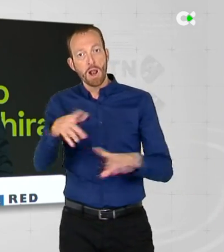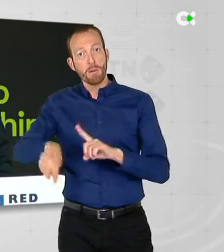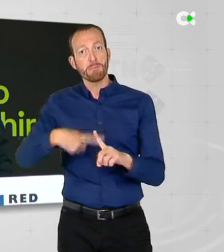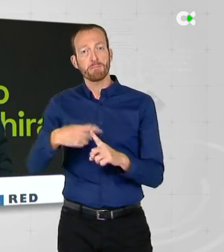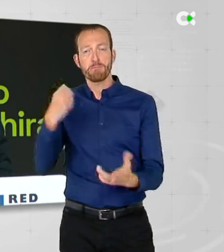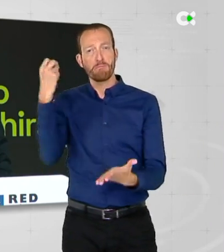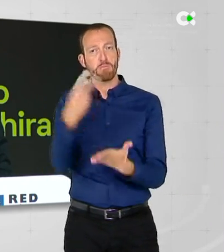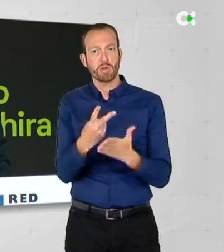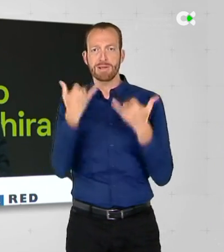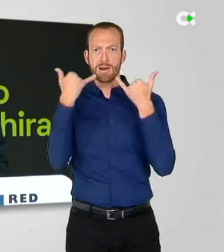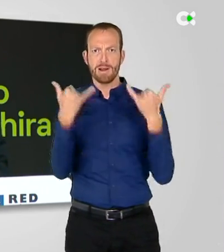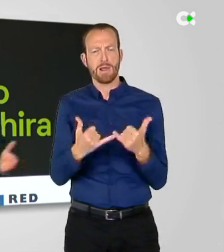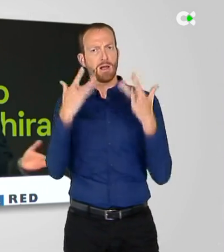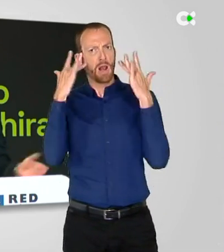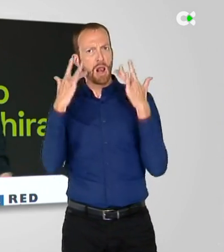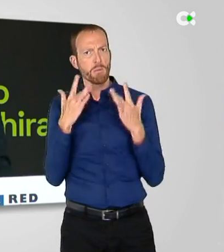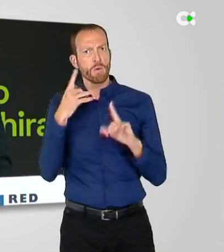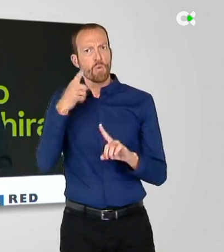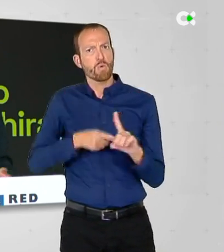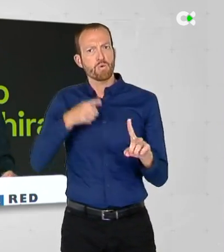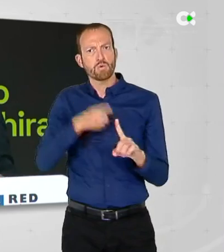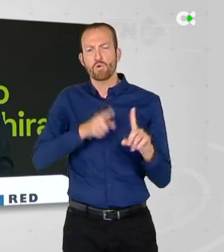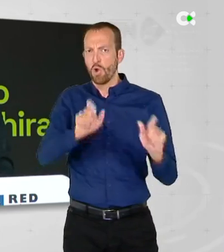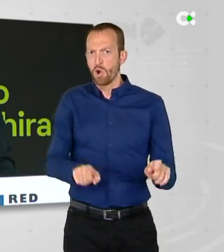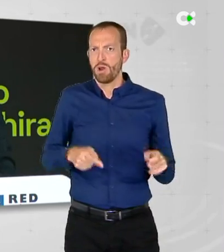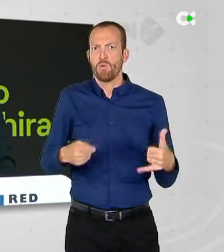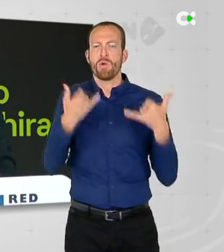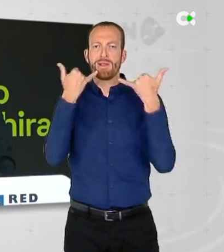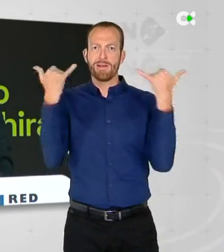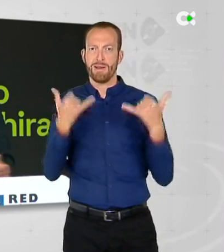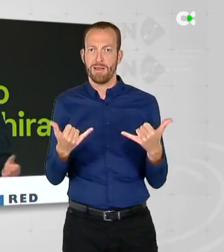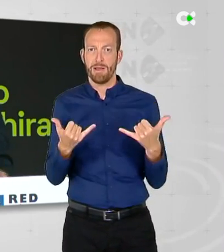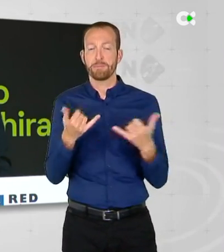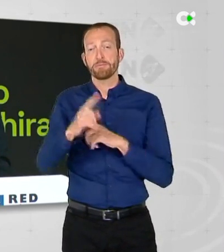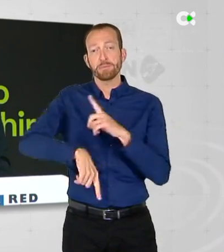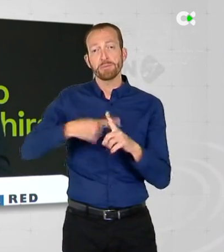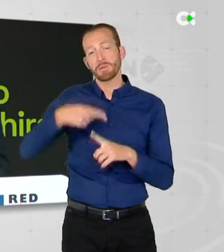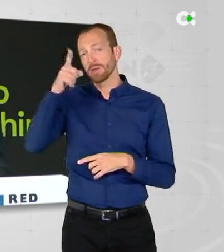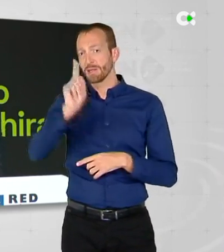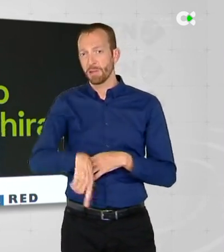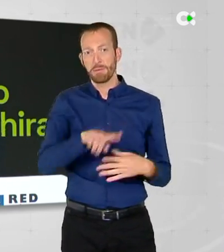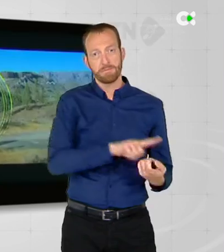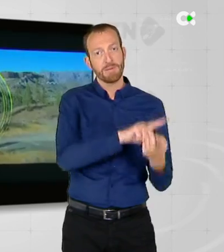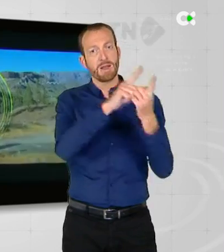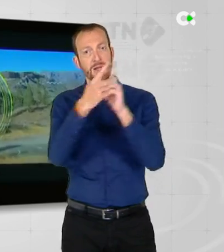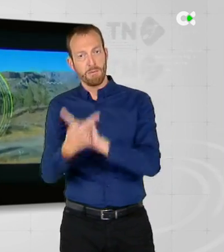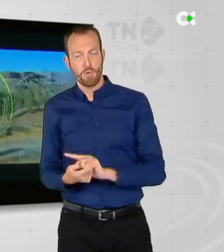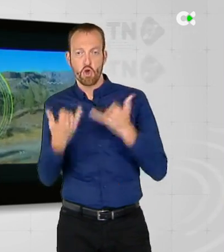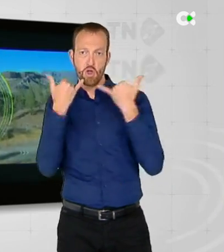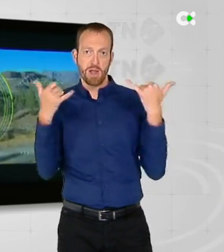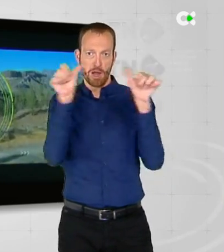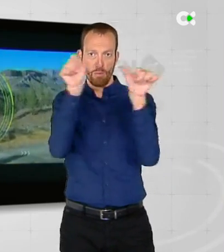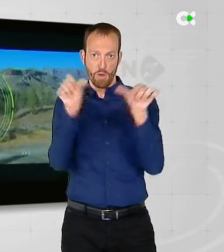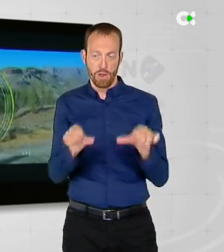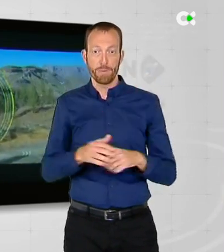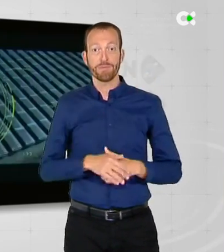energías limpias, por el uso natural de nuestras energías y también por la transición energética. Desde que entre en